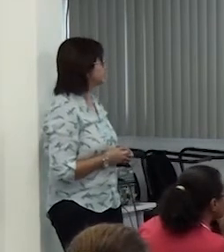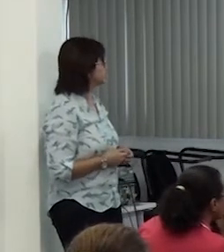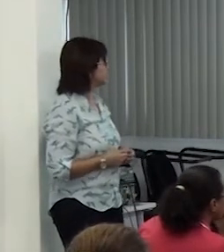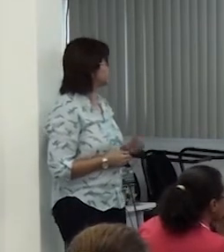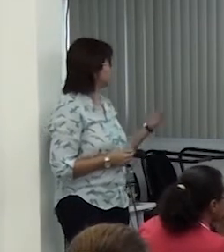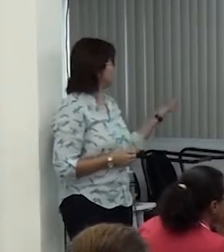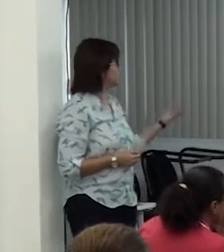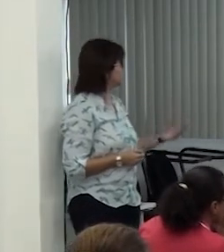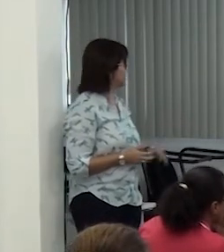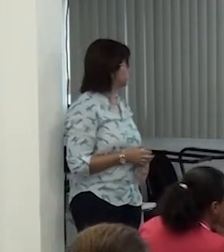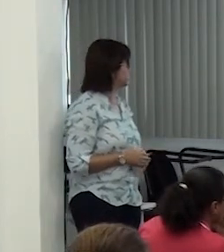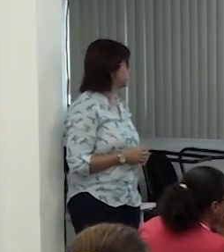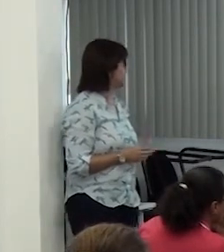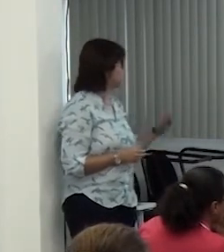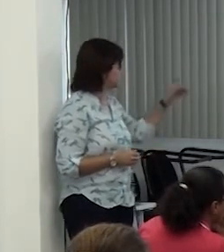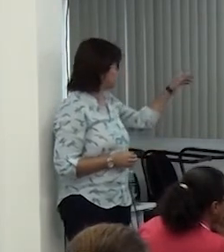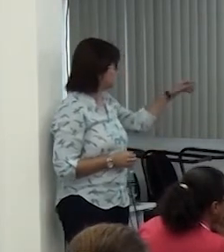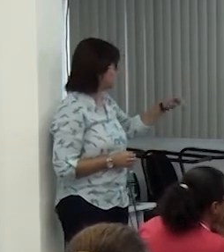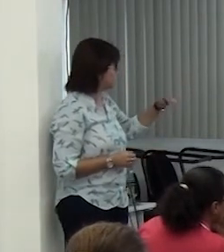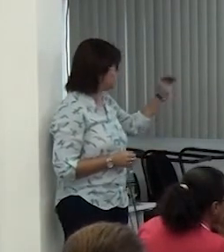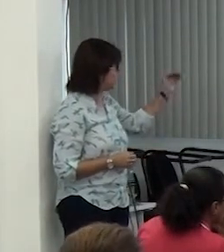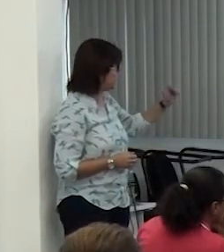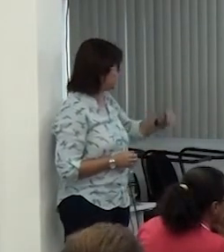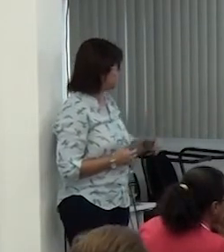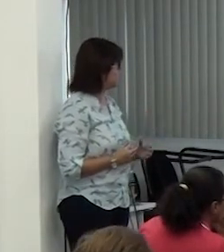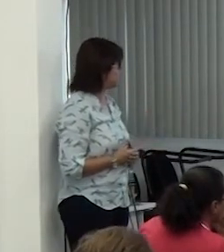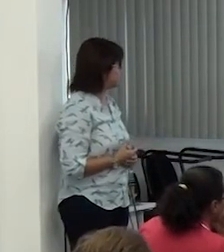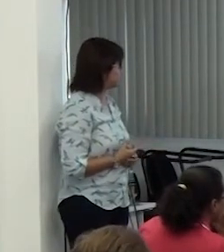2017. Então, nós temos ali em números, né, de